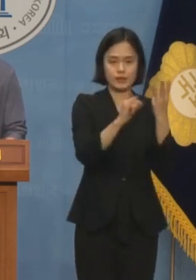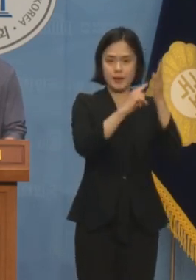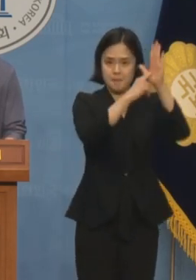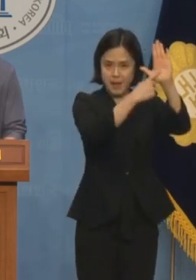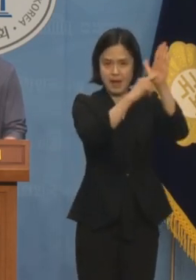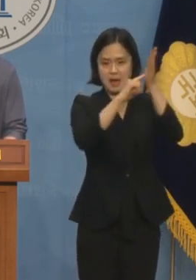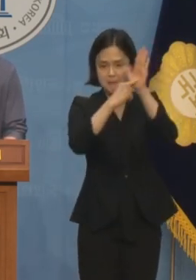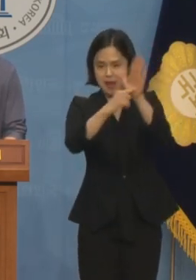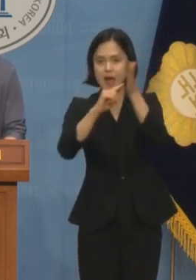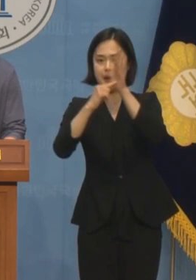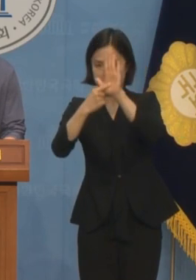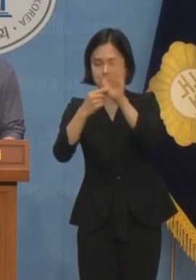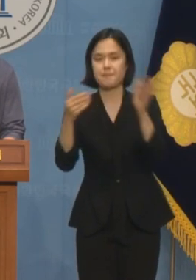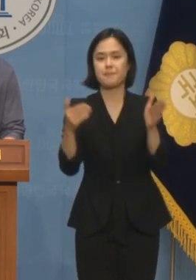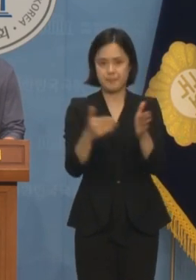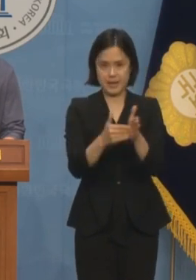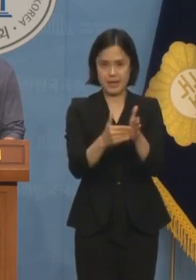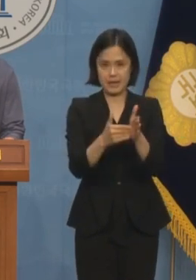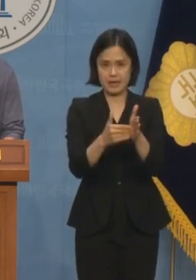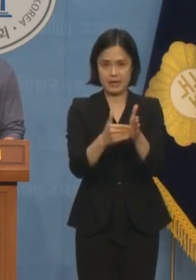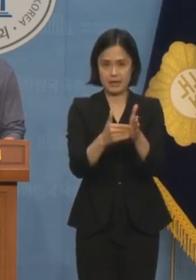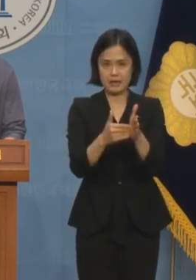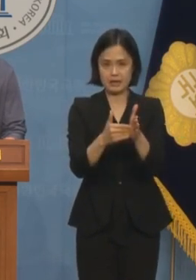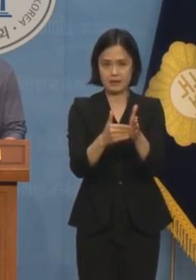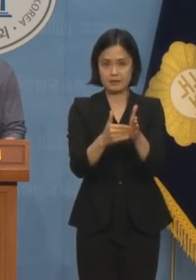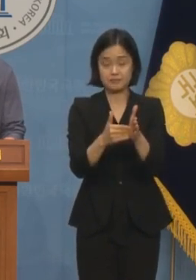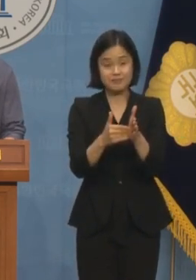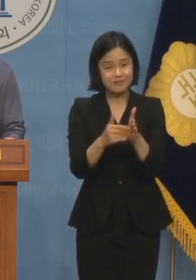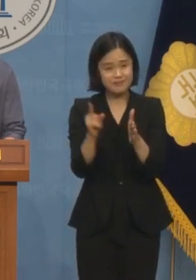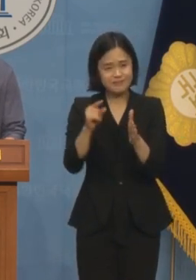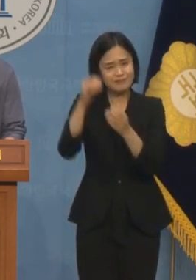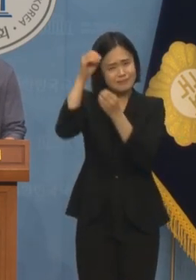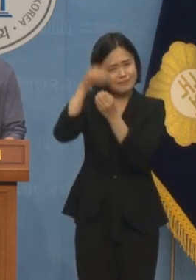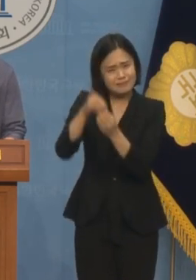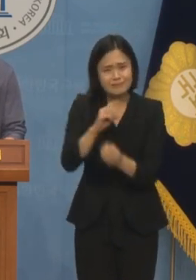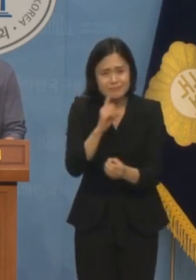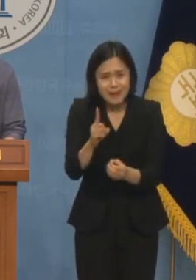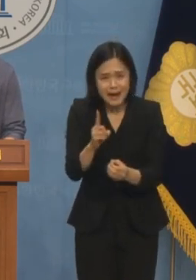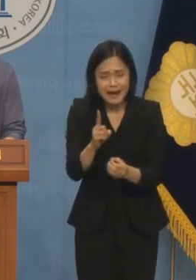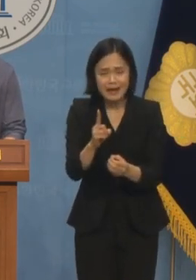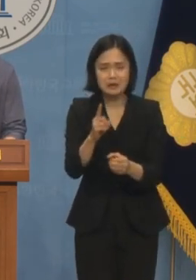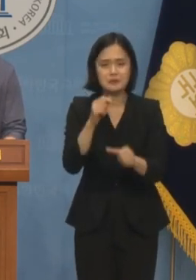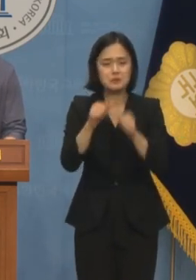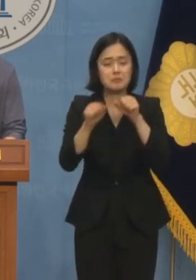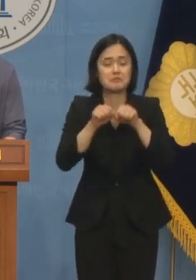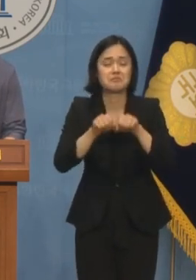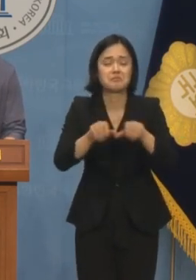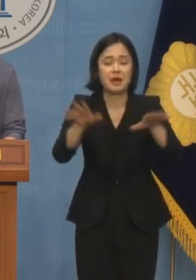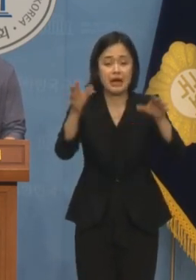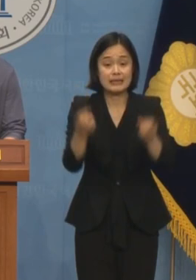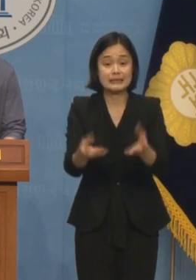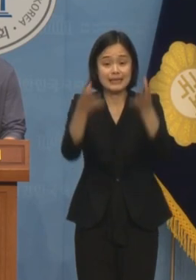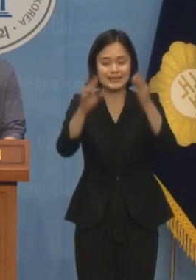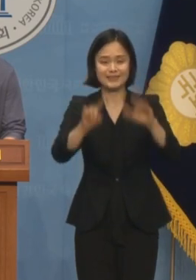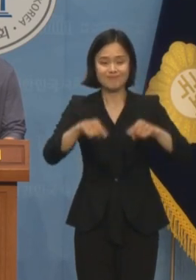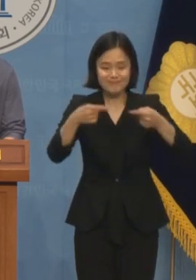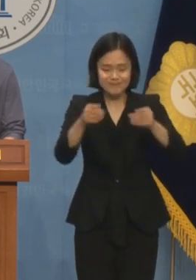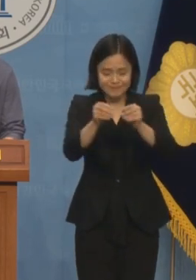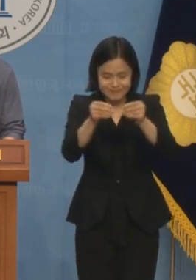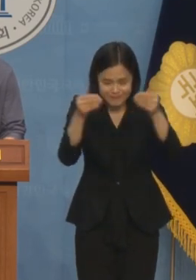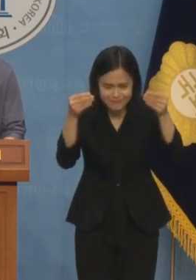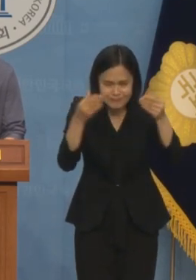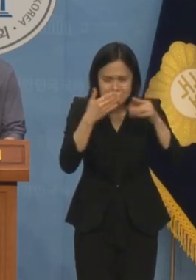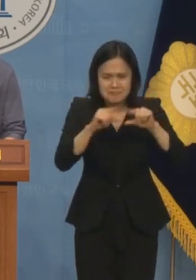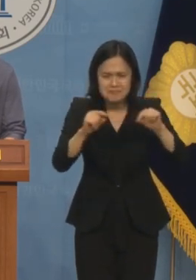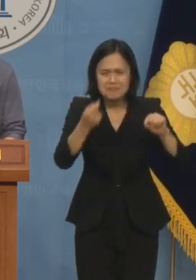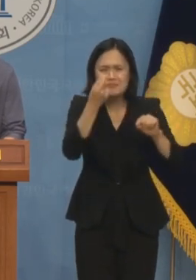이어졌습니다. 소문난 잔치에 먹을 것 없다는 옛말 그대로입니다. 어대안이니